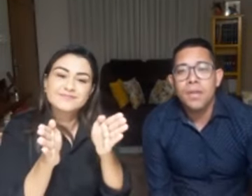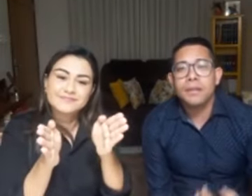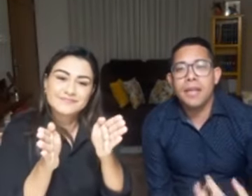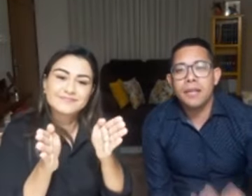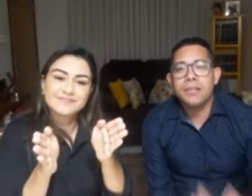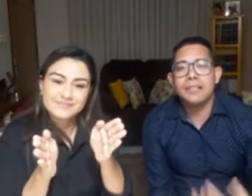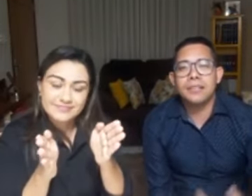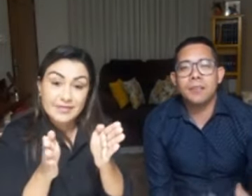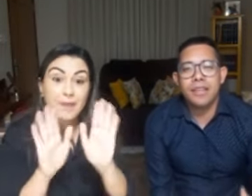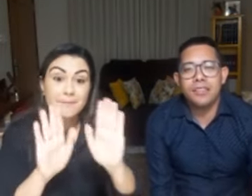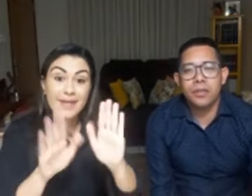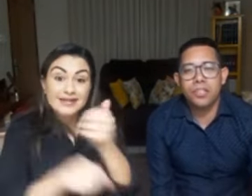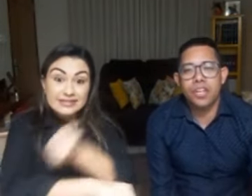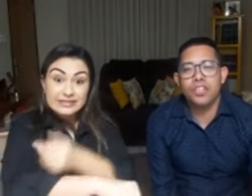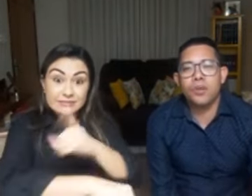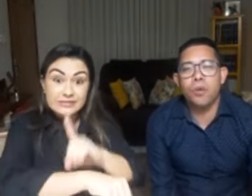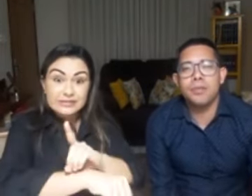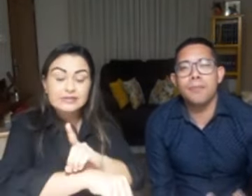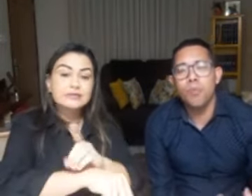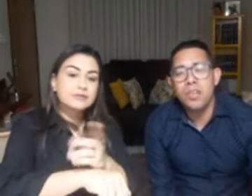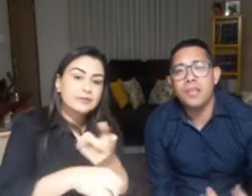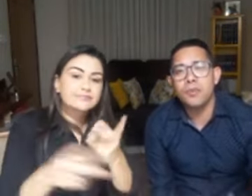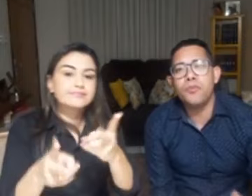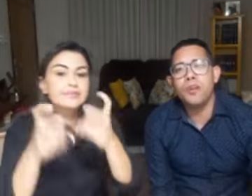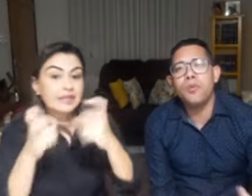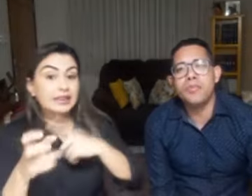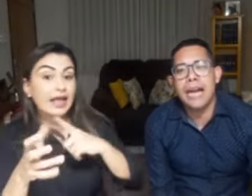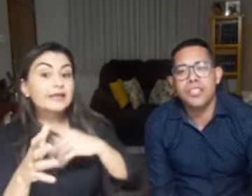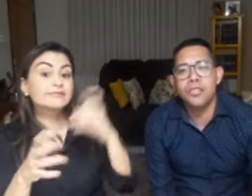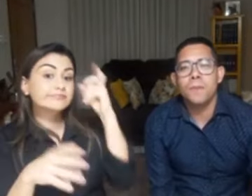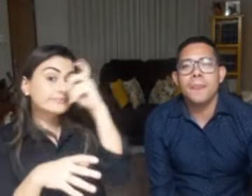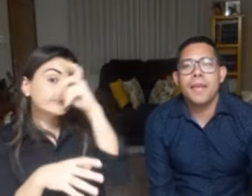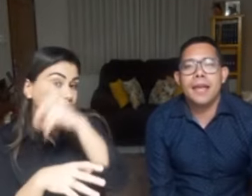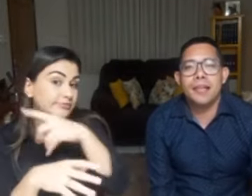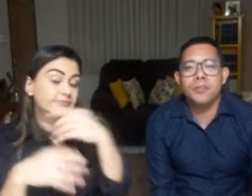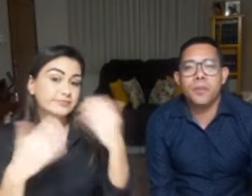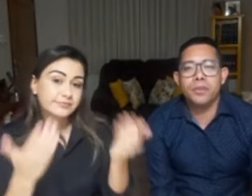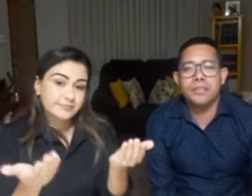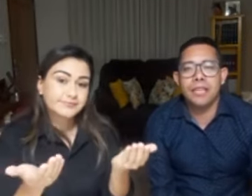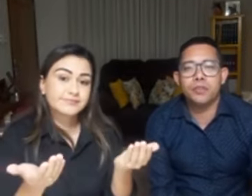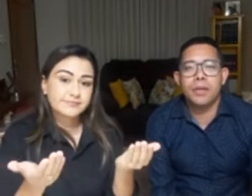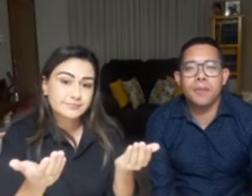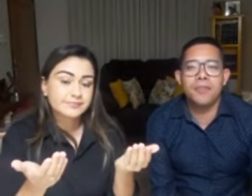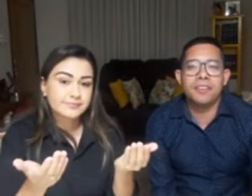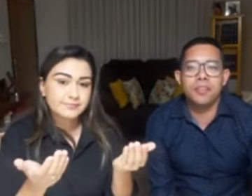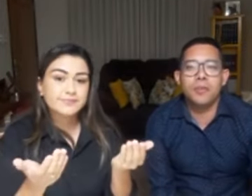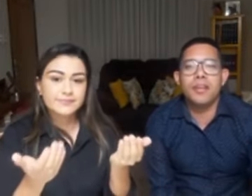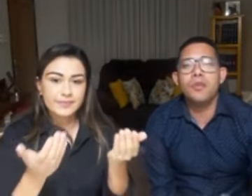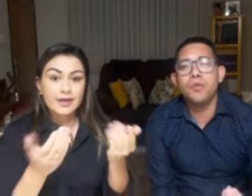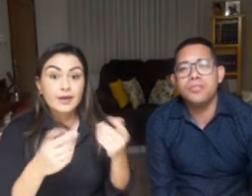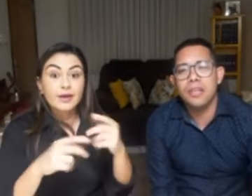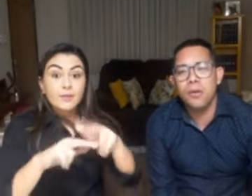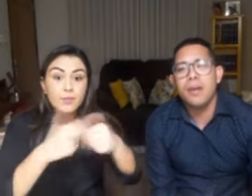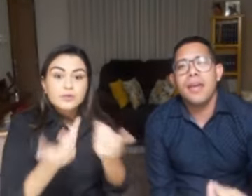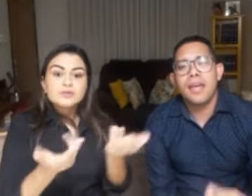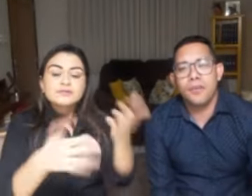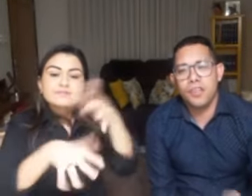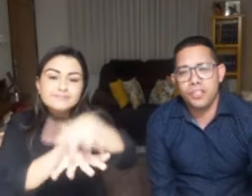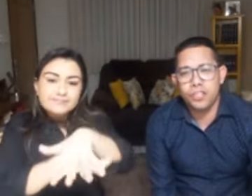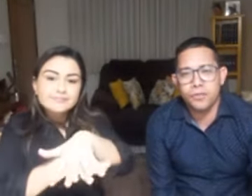ainda, dentro das Assembleias de Deus, a gente encontra muita dificuldade nesse processo aí para fazer uma